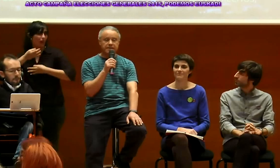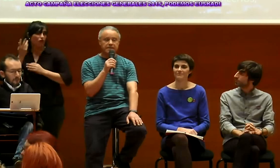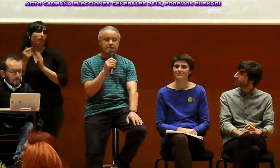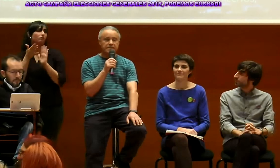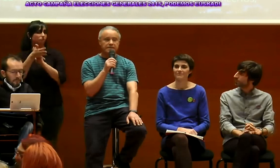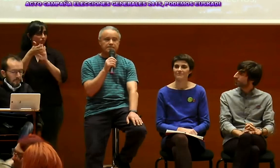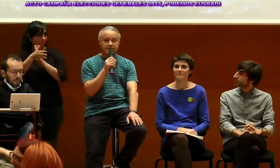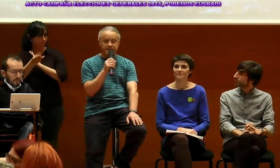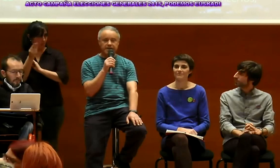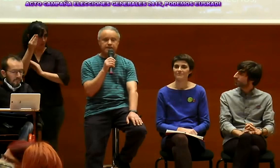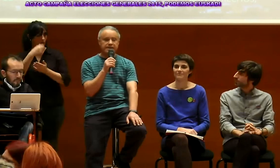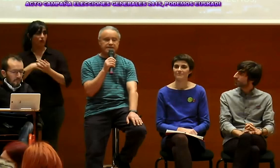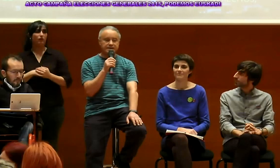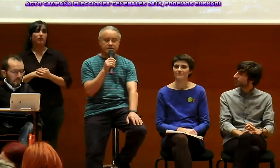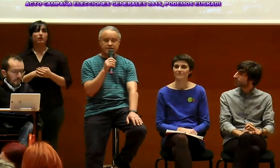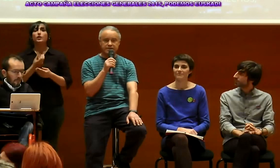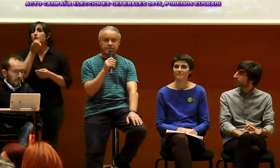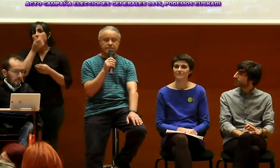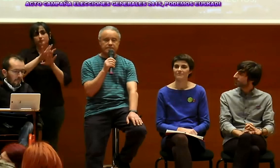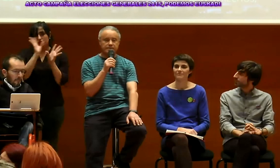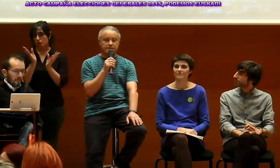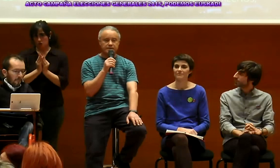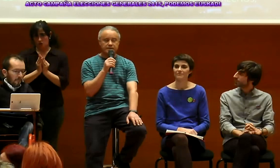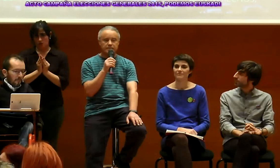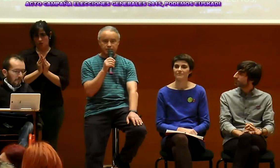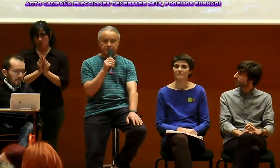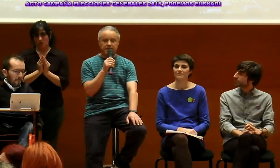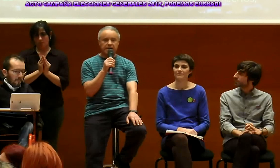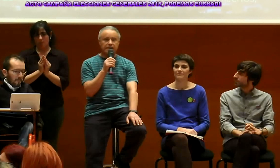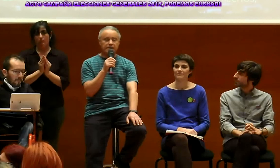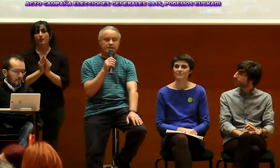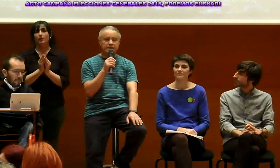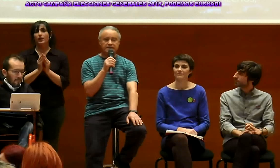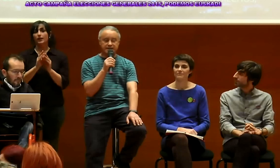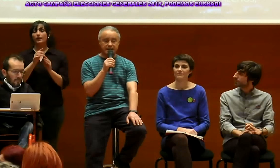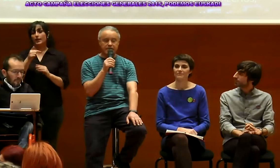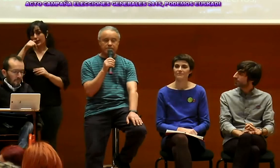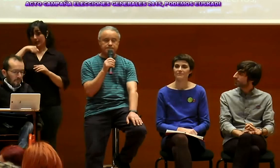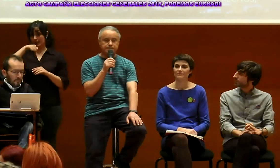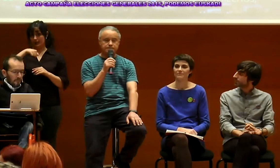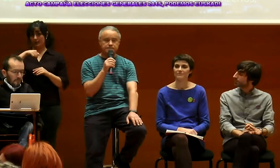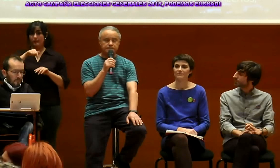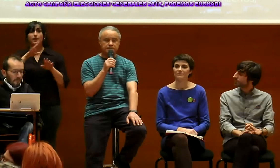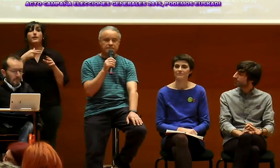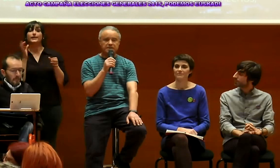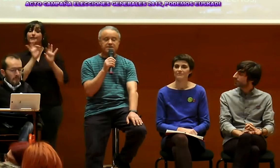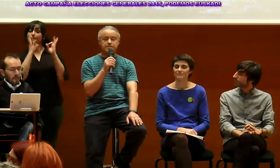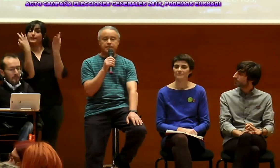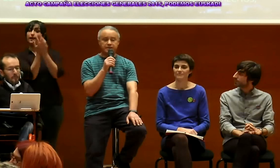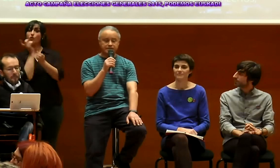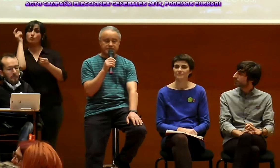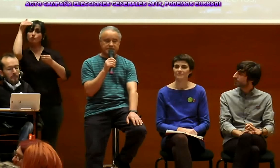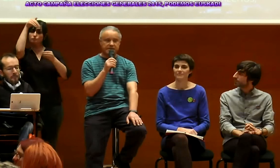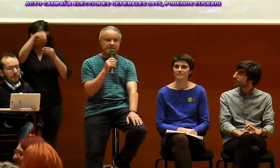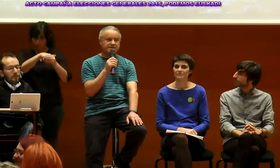definitiva, merece la pena en esta ocasión votar en el Senado. Y si por